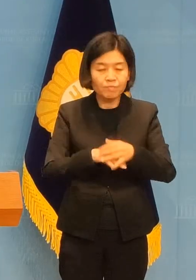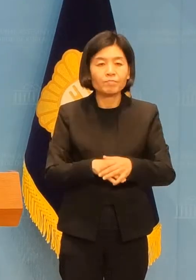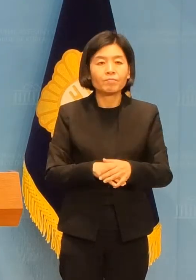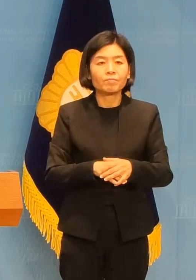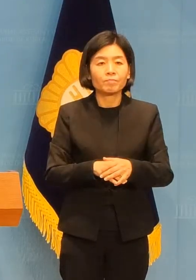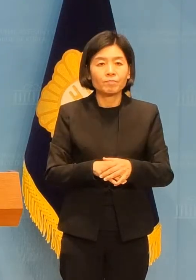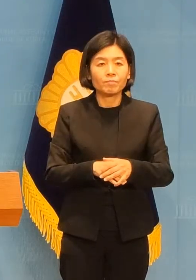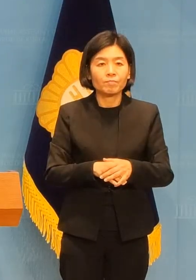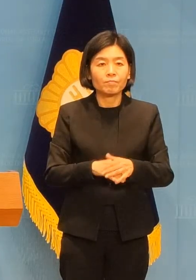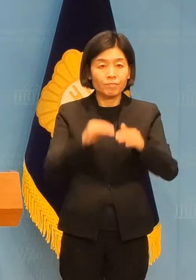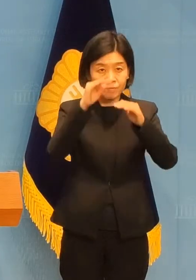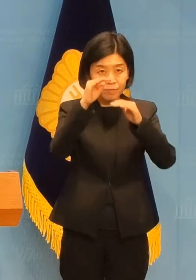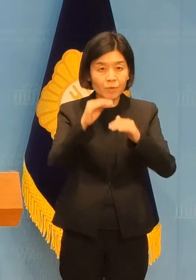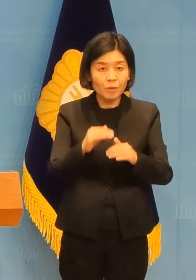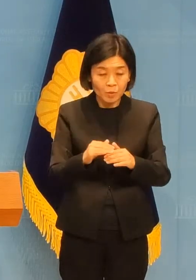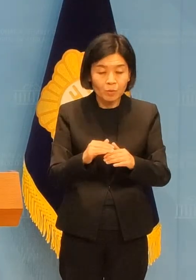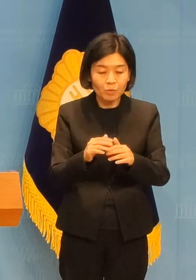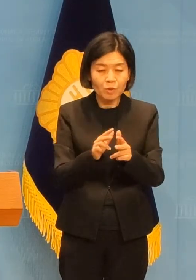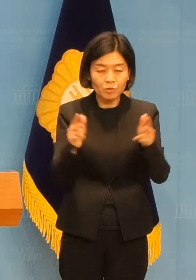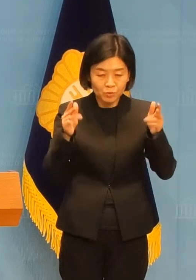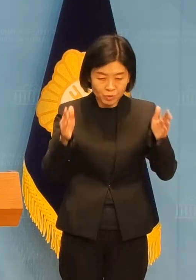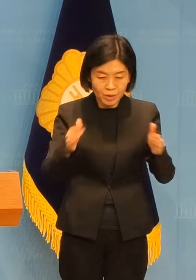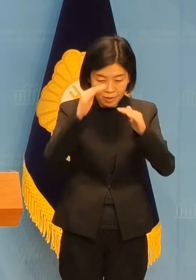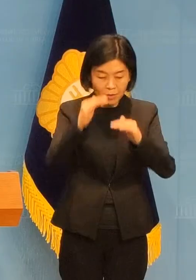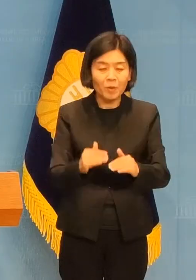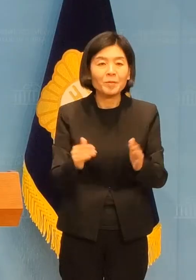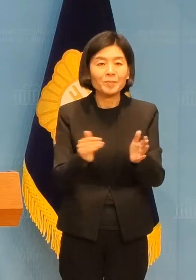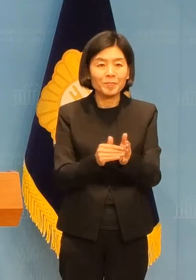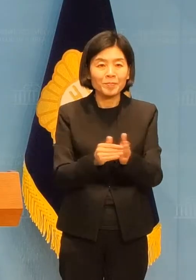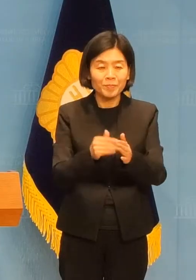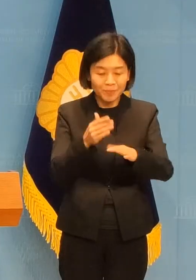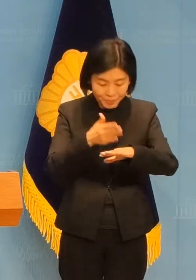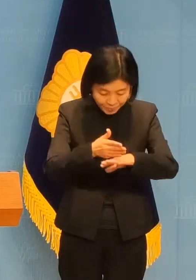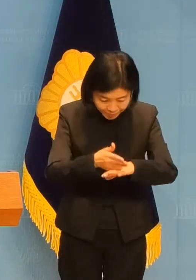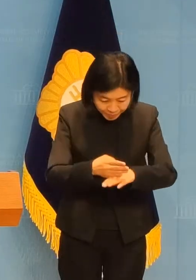이상 한 주 브리핑 마치겠습니다. 감사합니다.